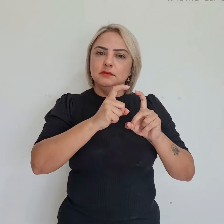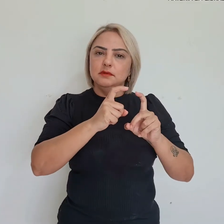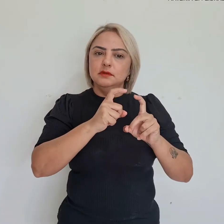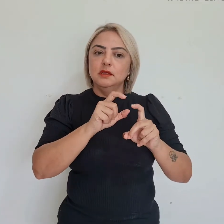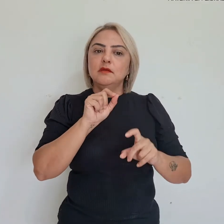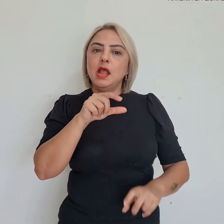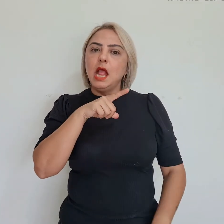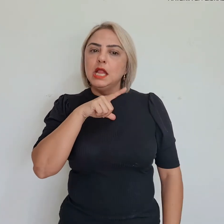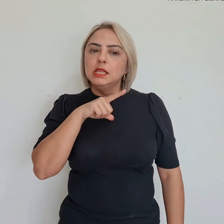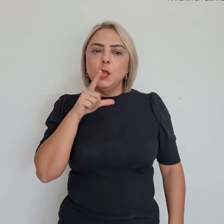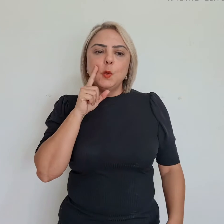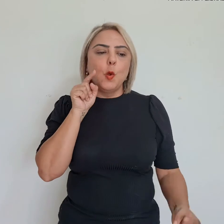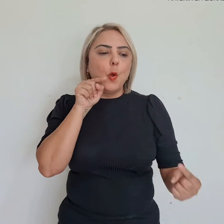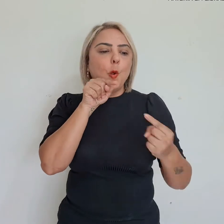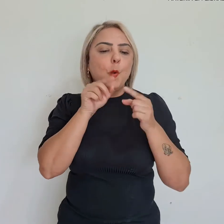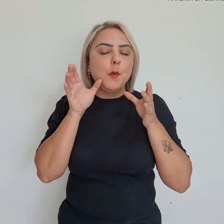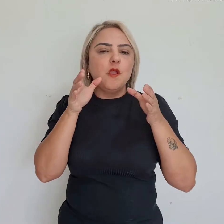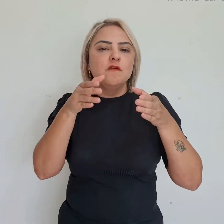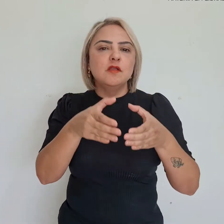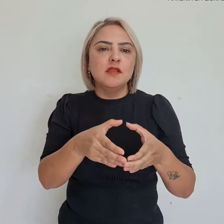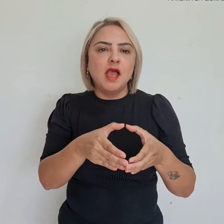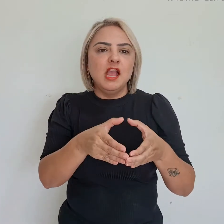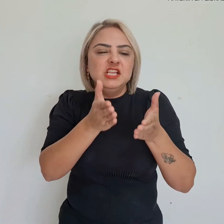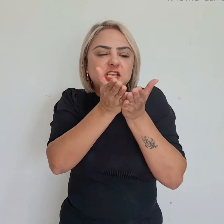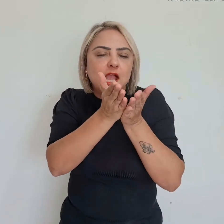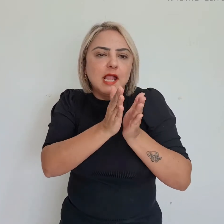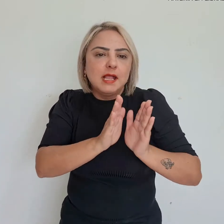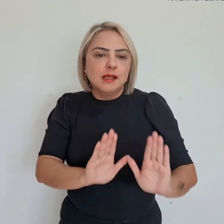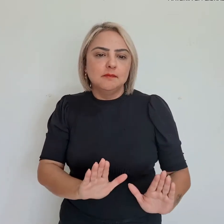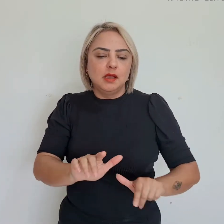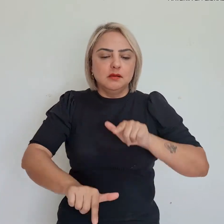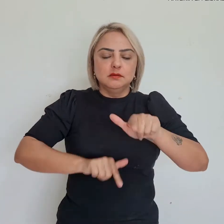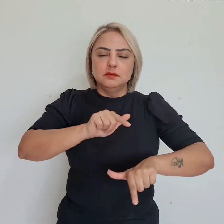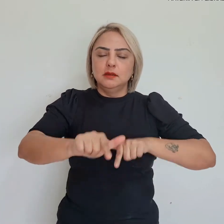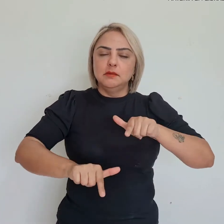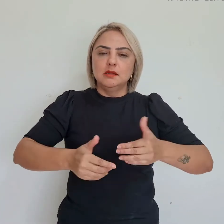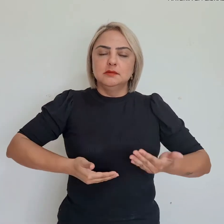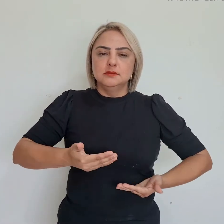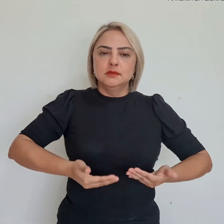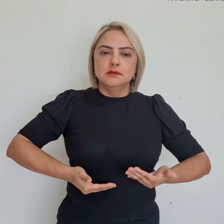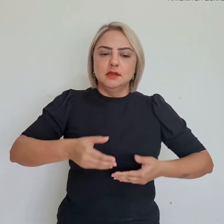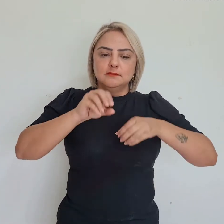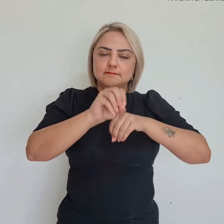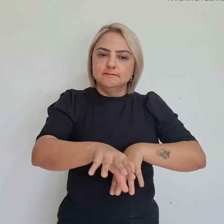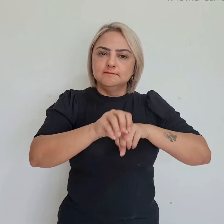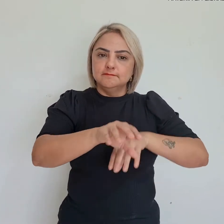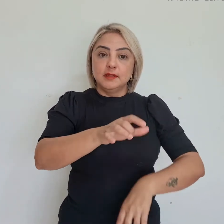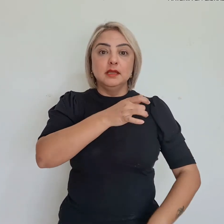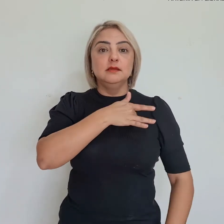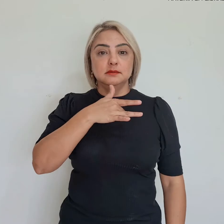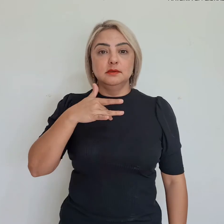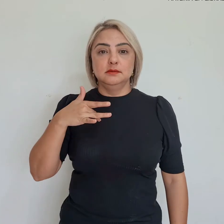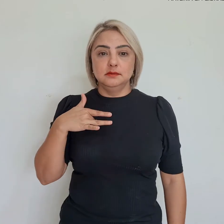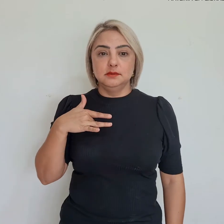o objetivo de precarizar o trabalho dos servidores da educação e saúde,